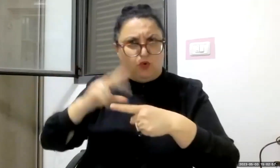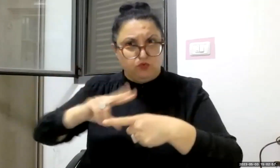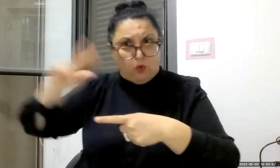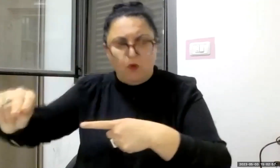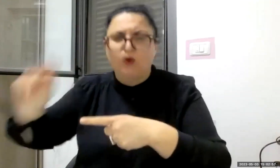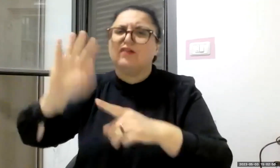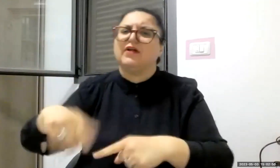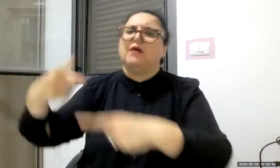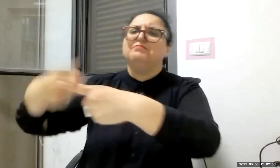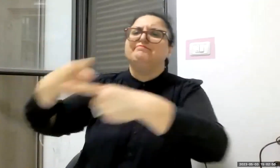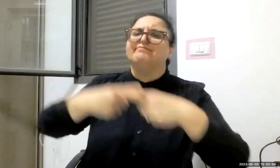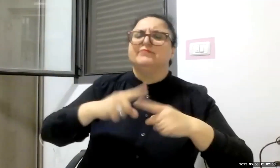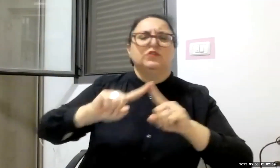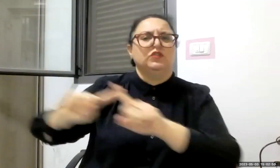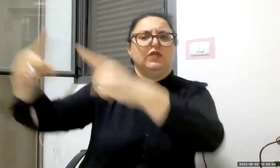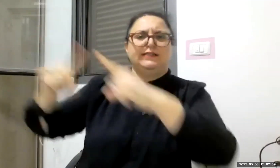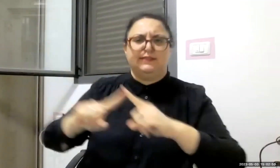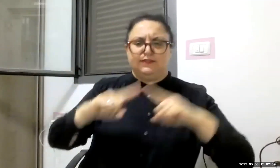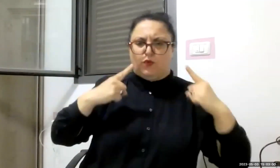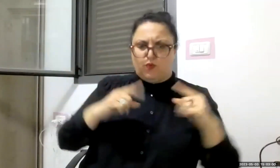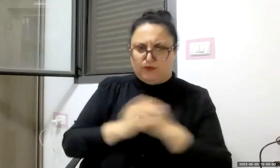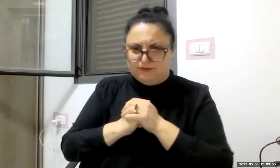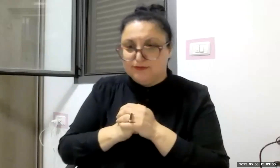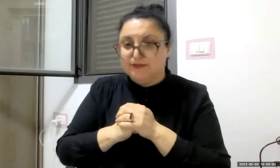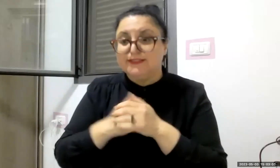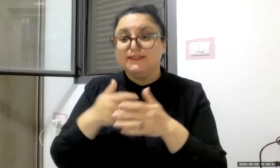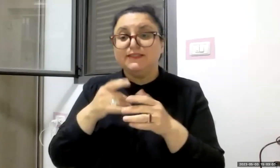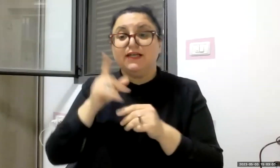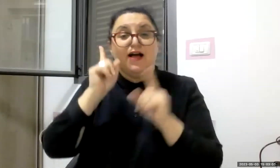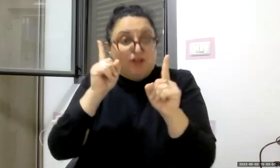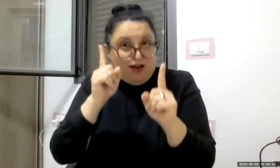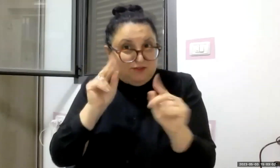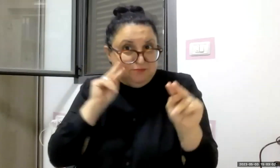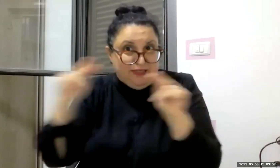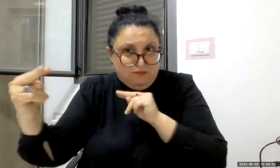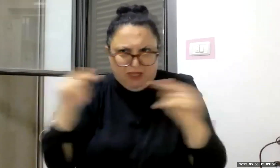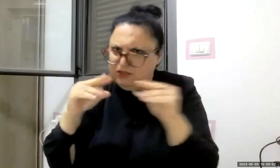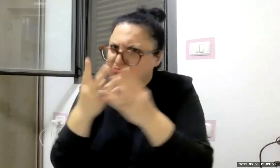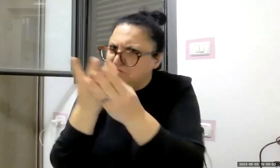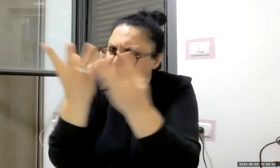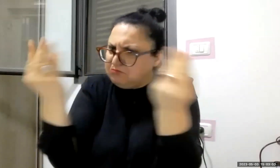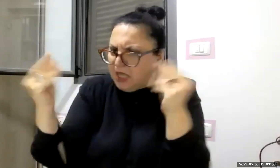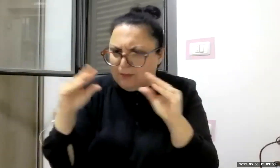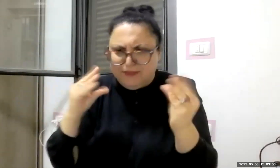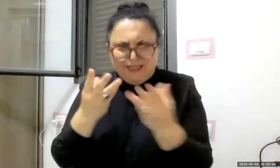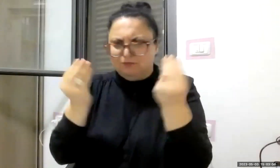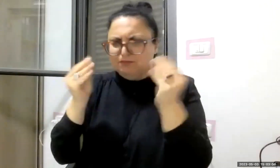שמגיעות עם הצטלבויות, ההצטלבויות הן גם זהות וגם שונות.